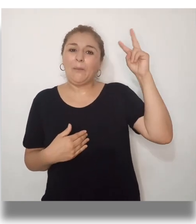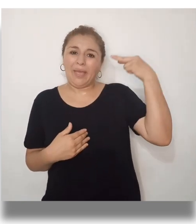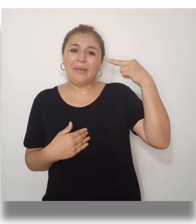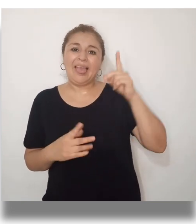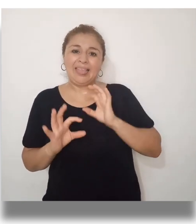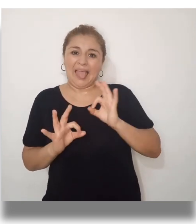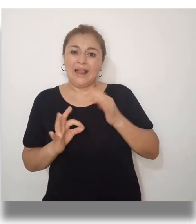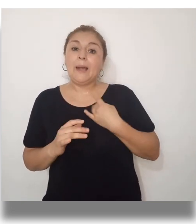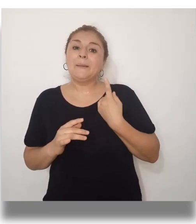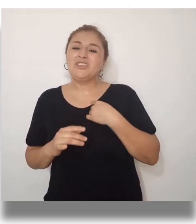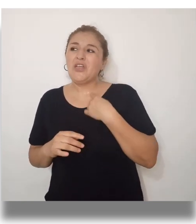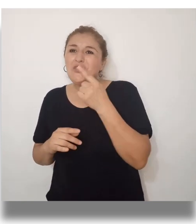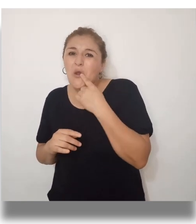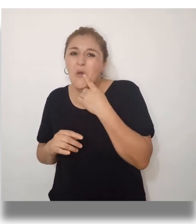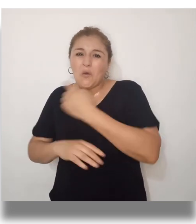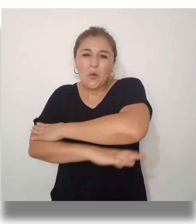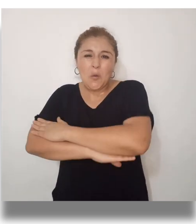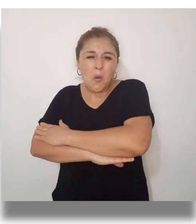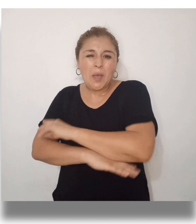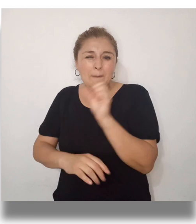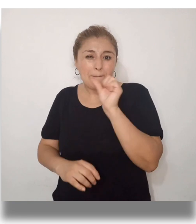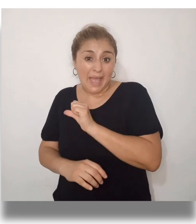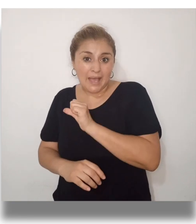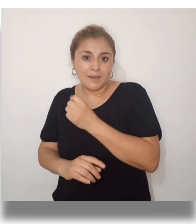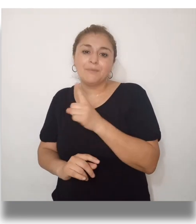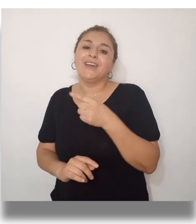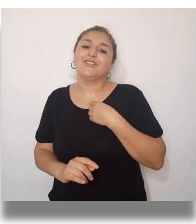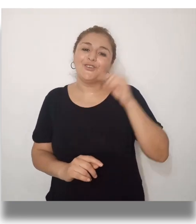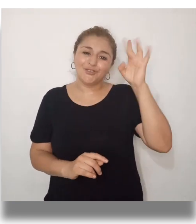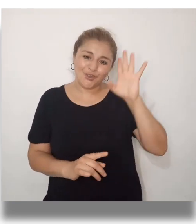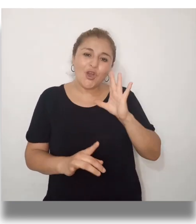o peor aún lo estaremos haciendo enojar